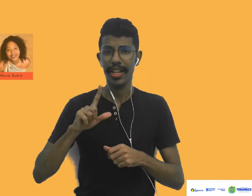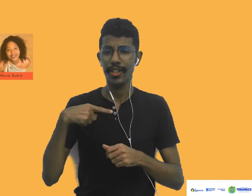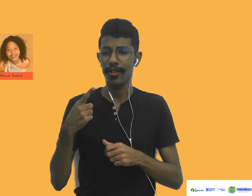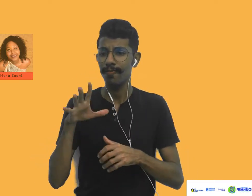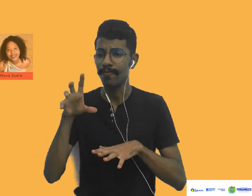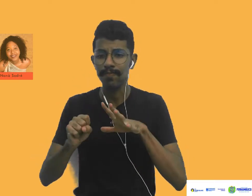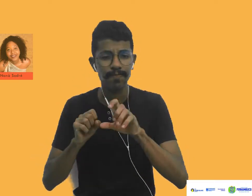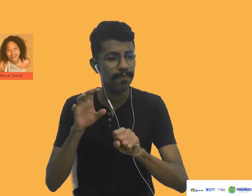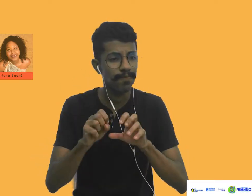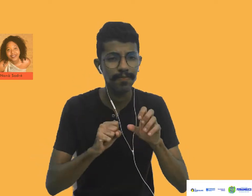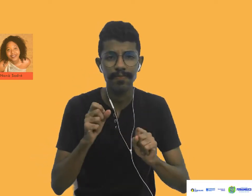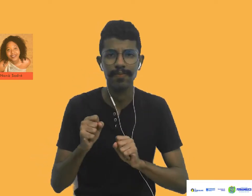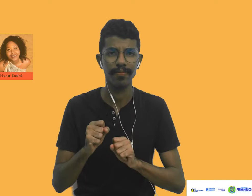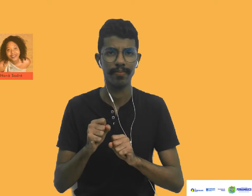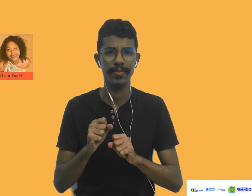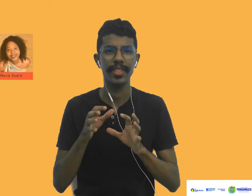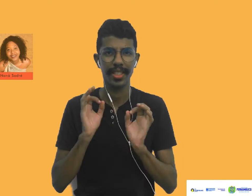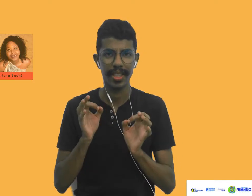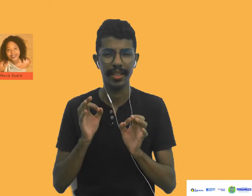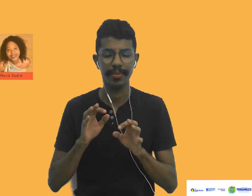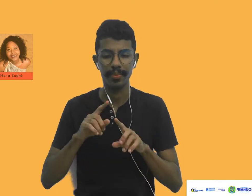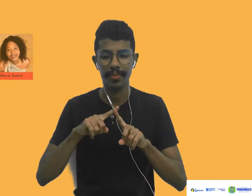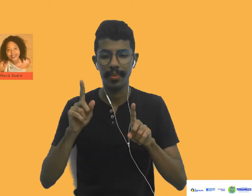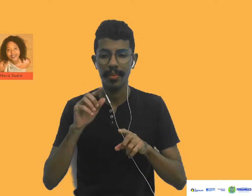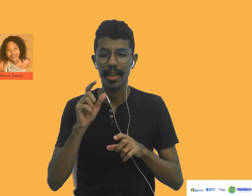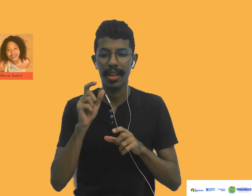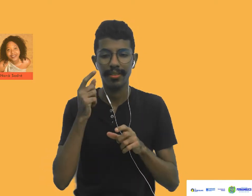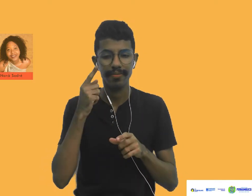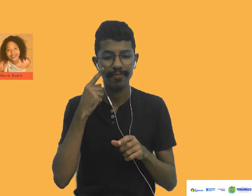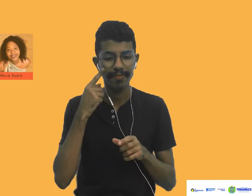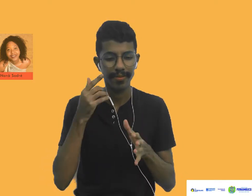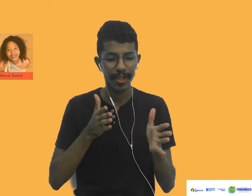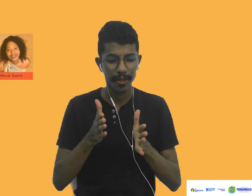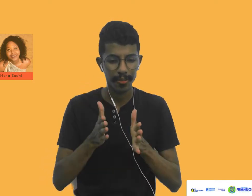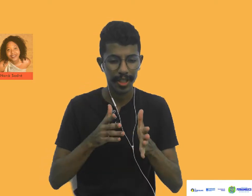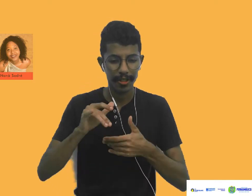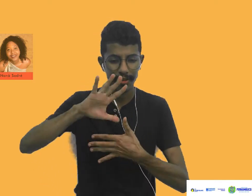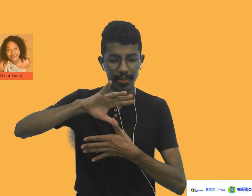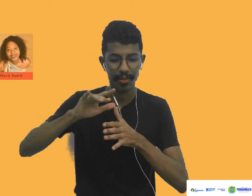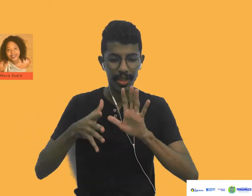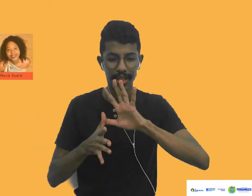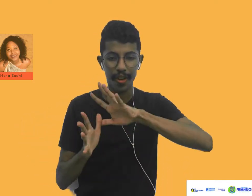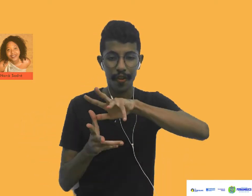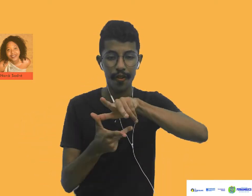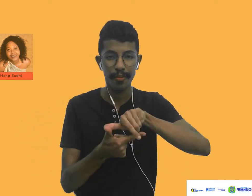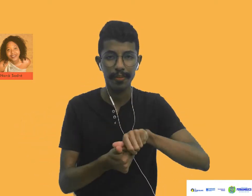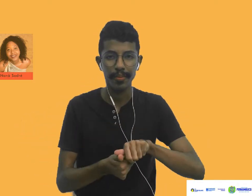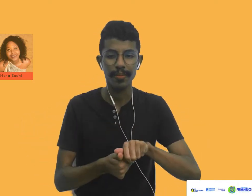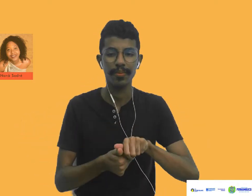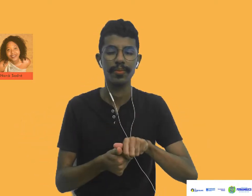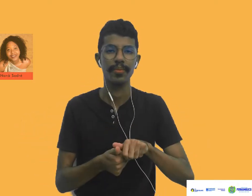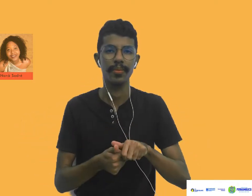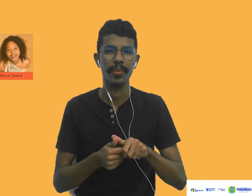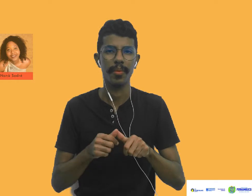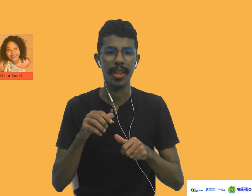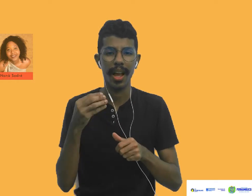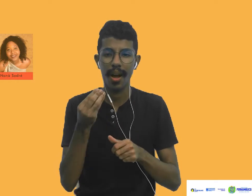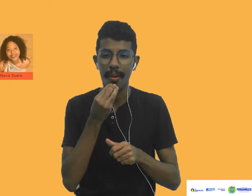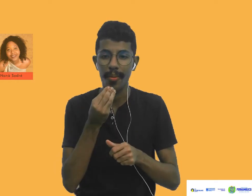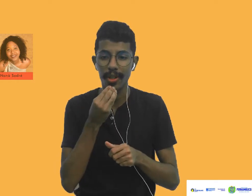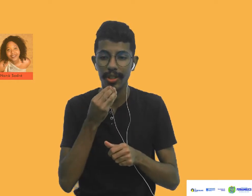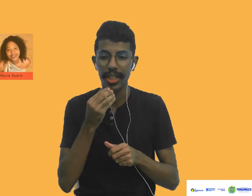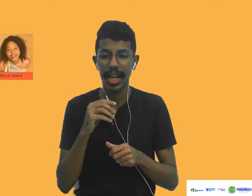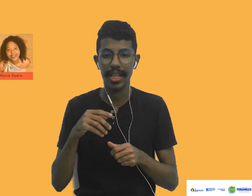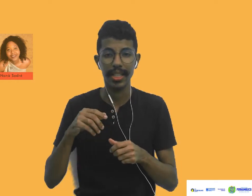nós saberíamos que no período da pandemia, a oportunidade que poderia surgir, nós